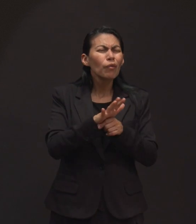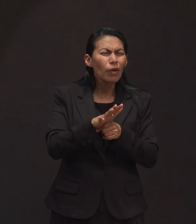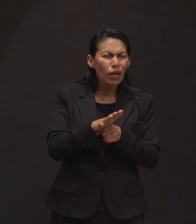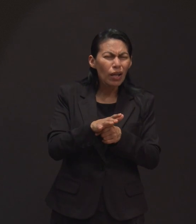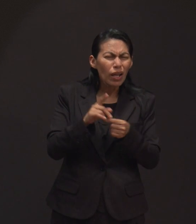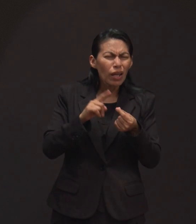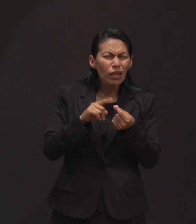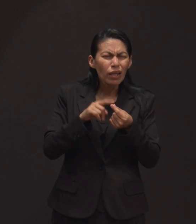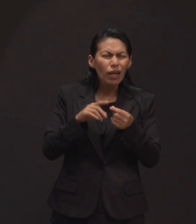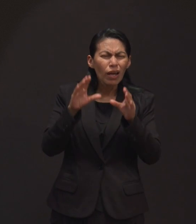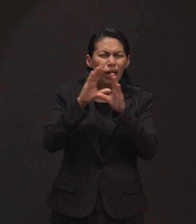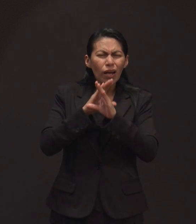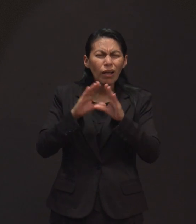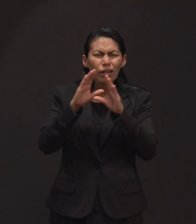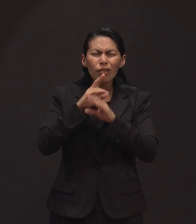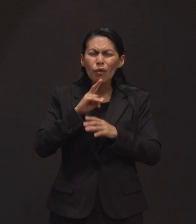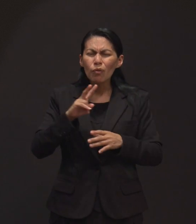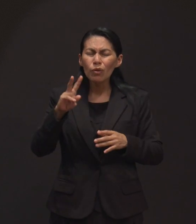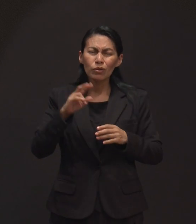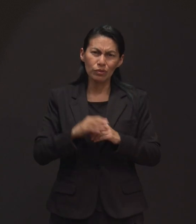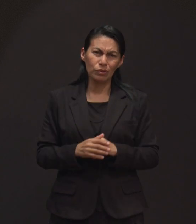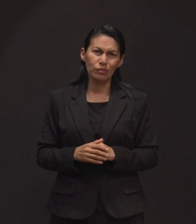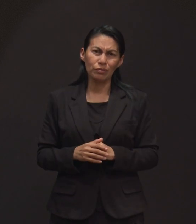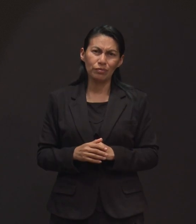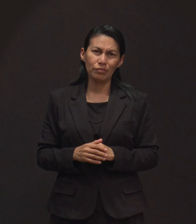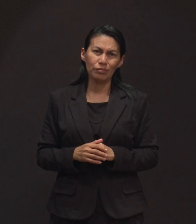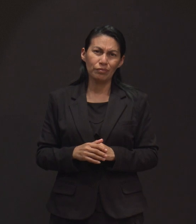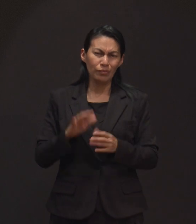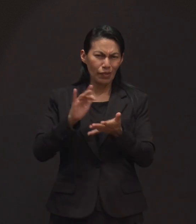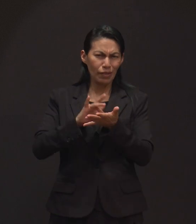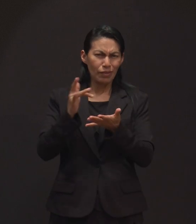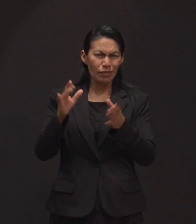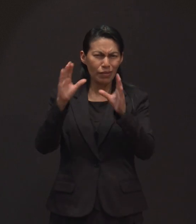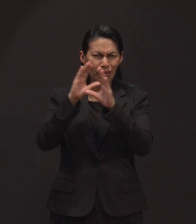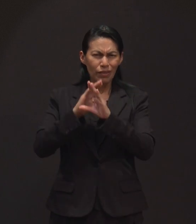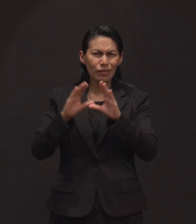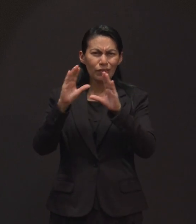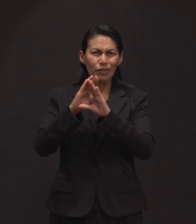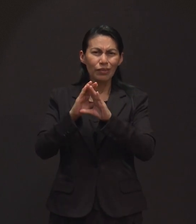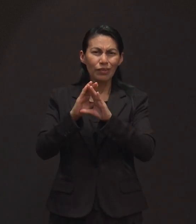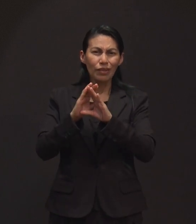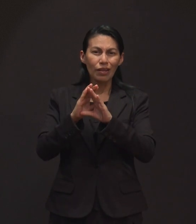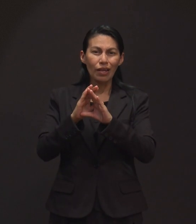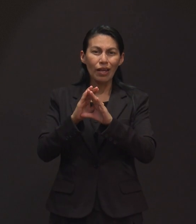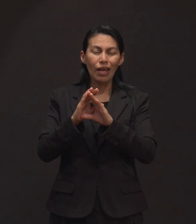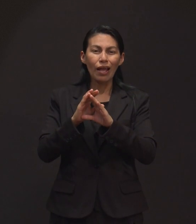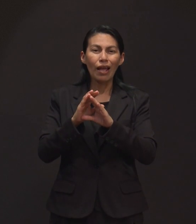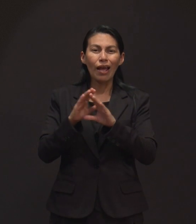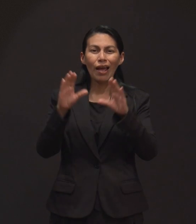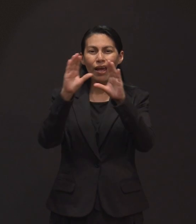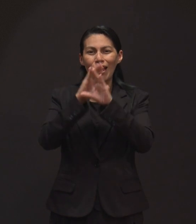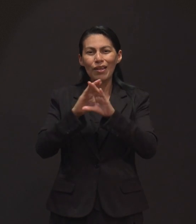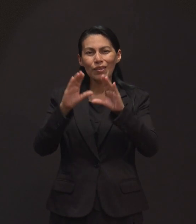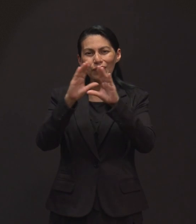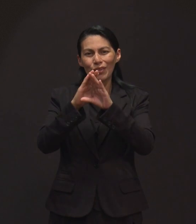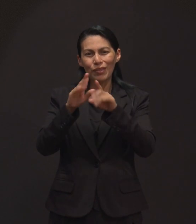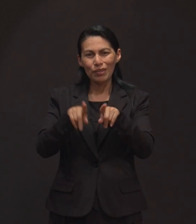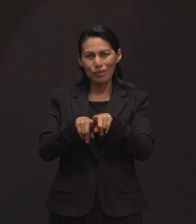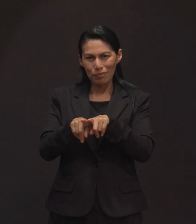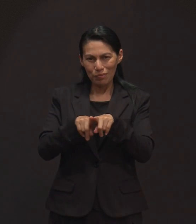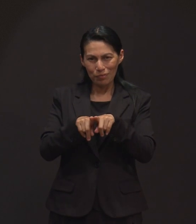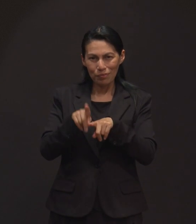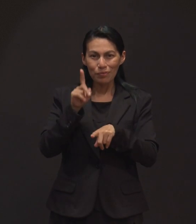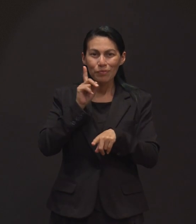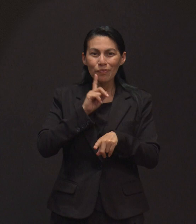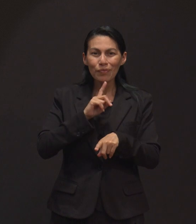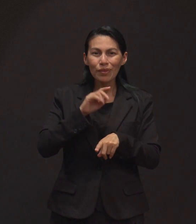¿Quién eleva su voz al Señor en adoración a través de este canto? Es nuestra hermana Elvia,